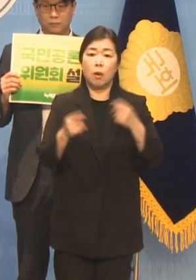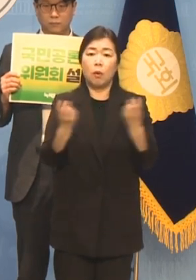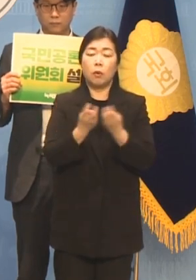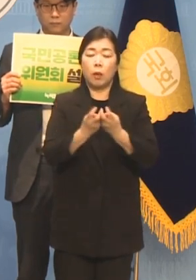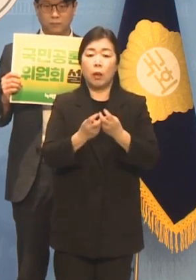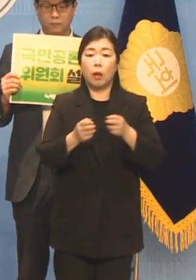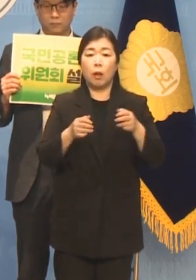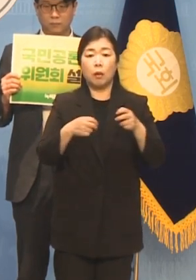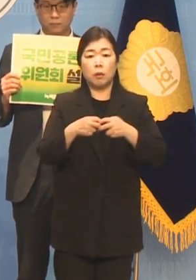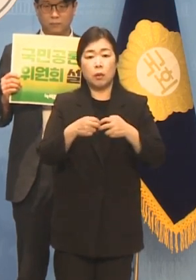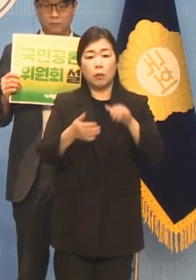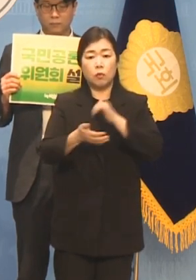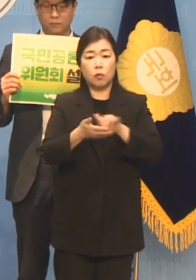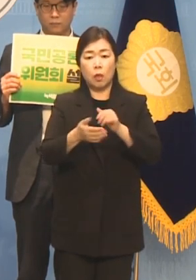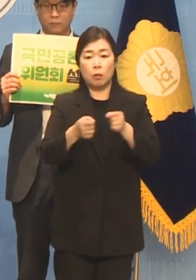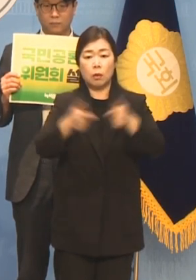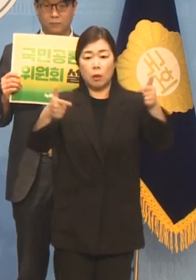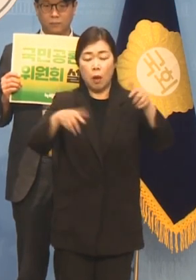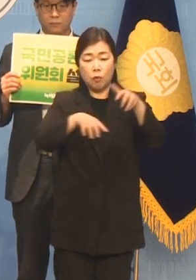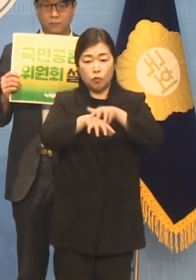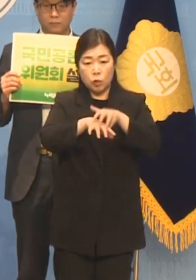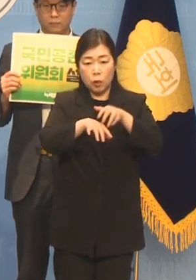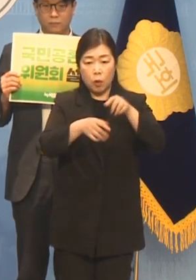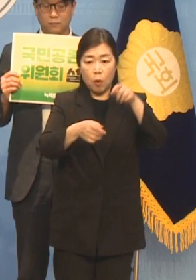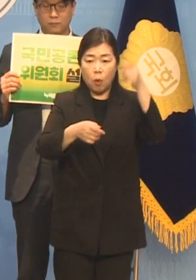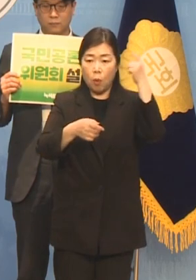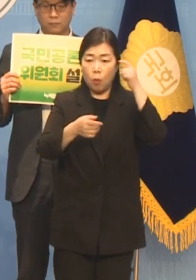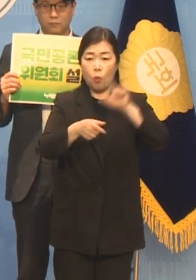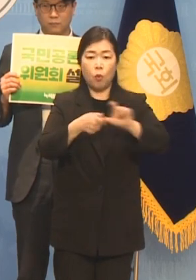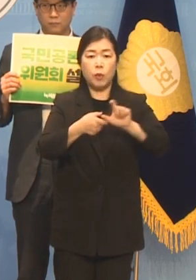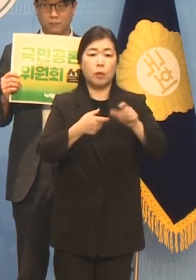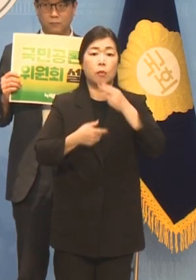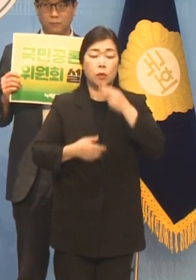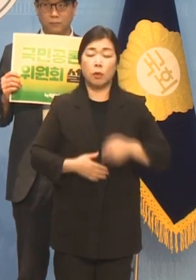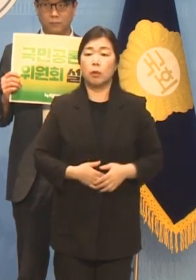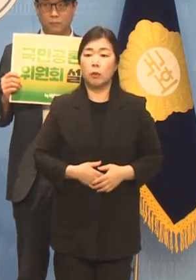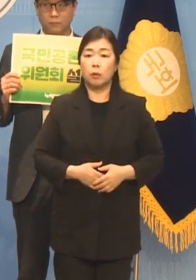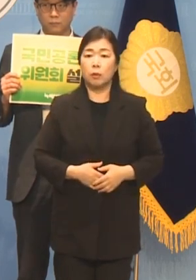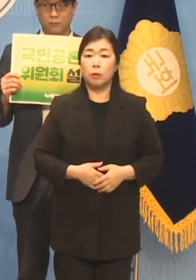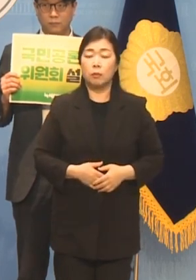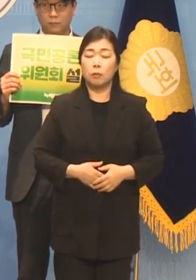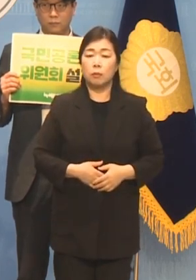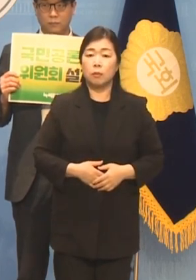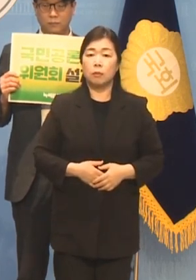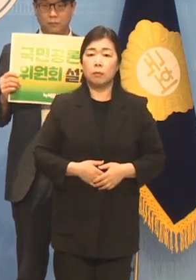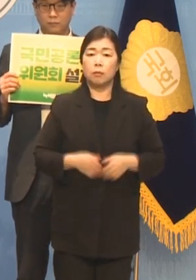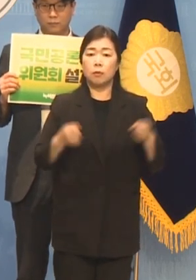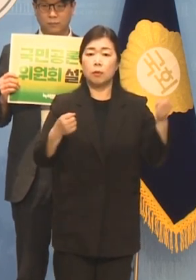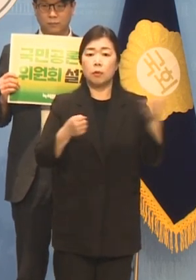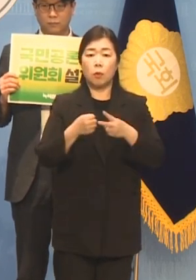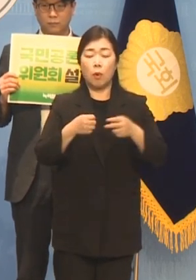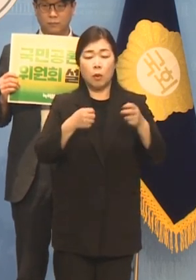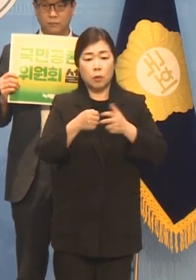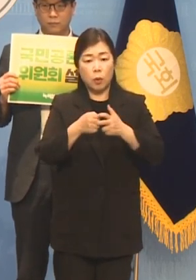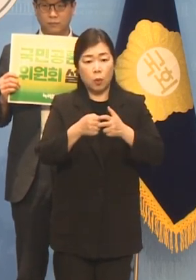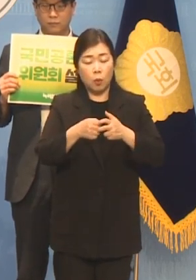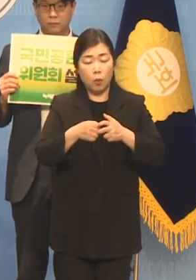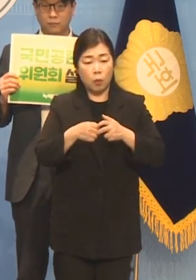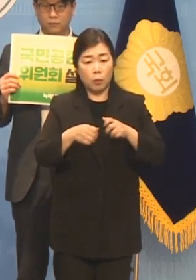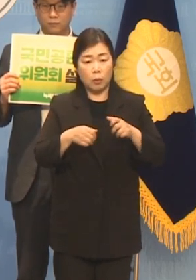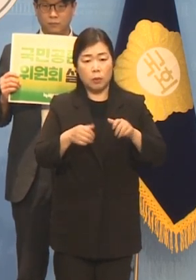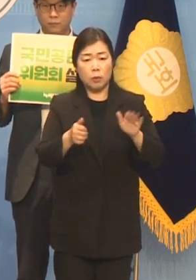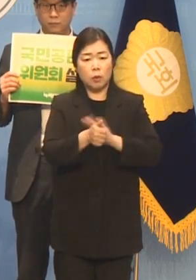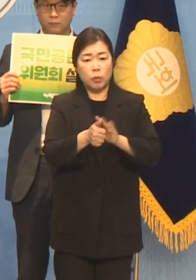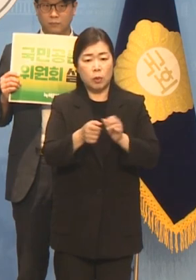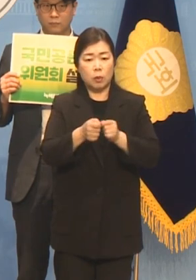의사를 늘려야 하는지 구조적 고민이 결여되어 있고 시장에 많은 의사만 공급되면 의료